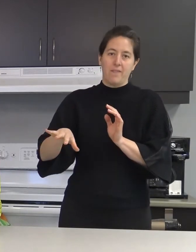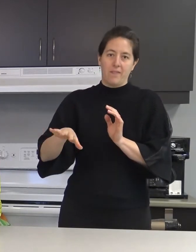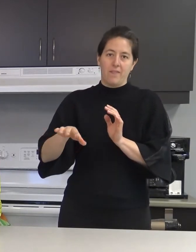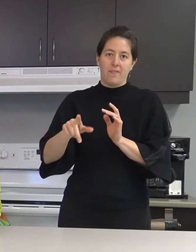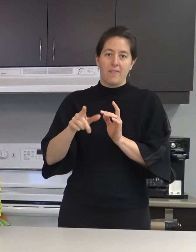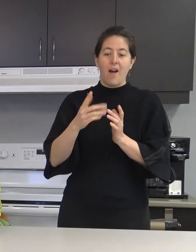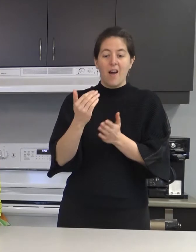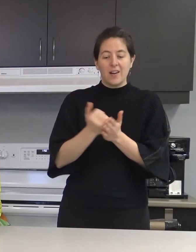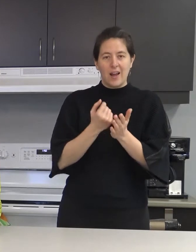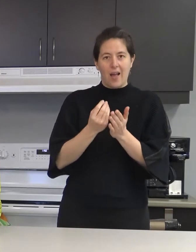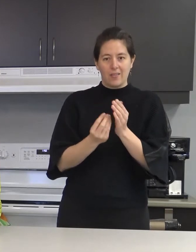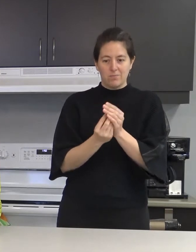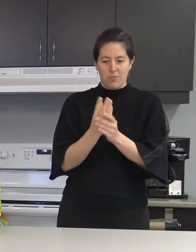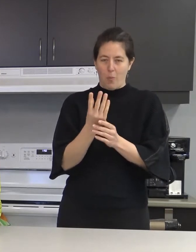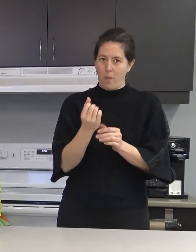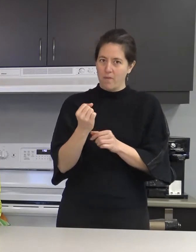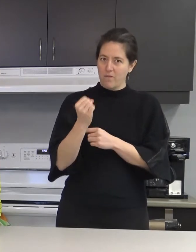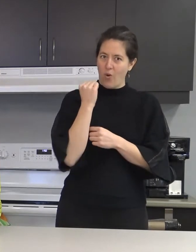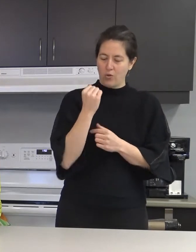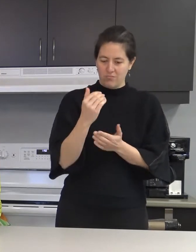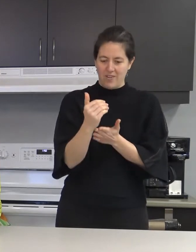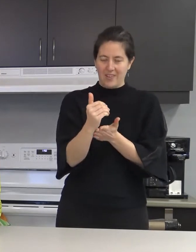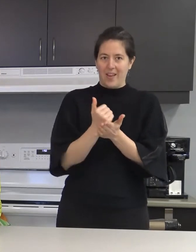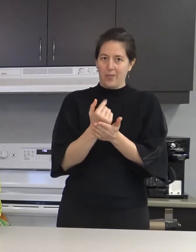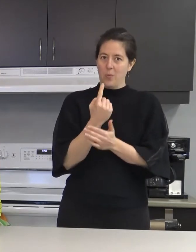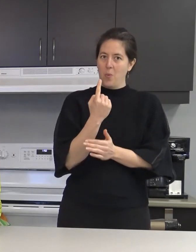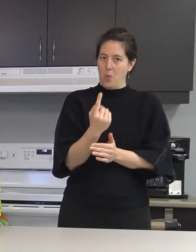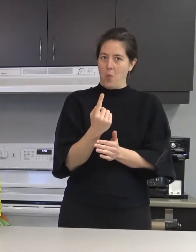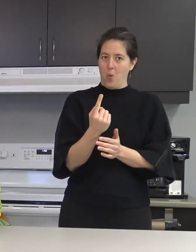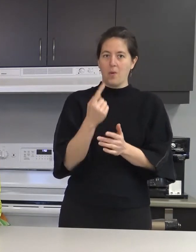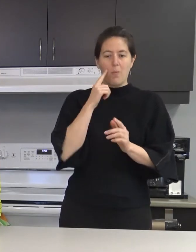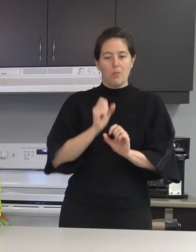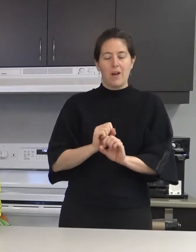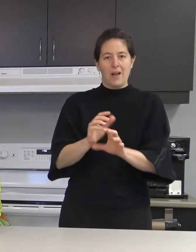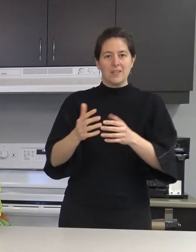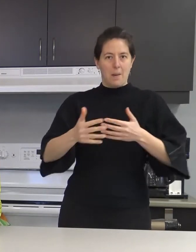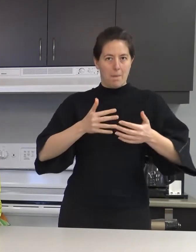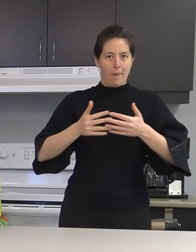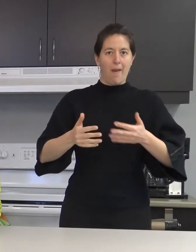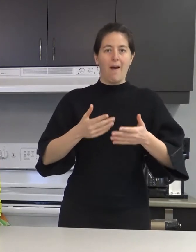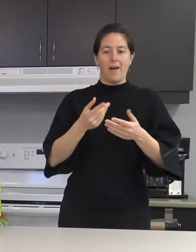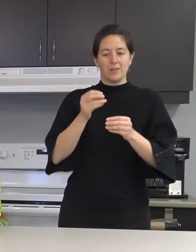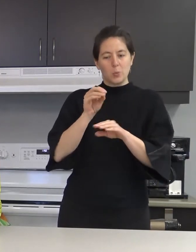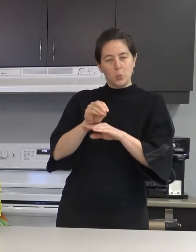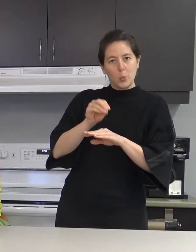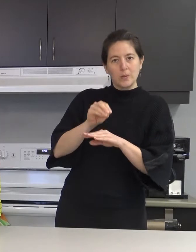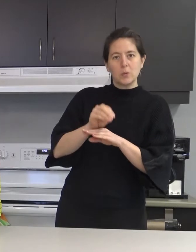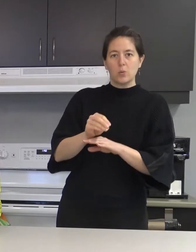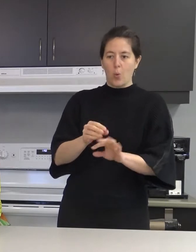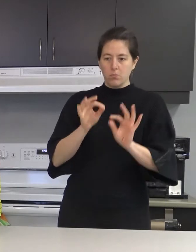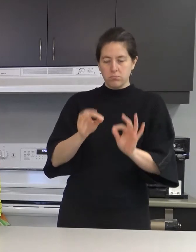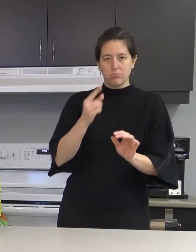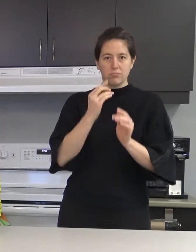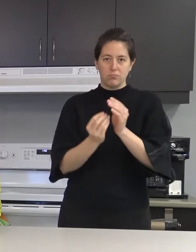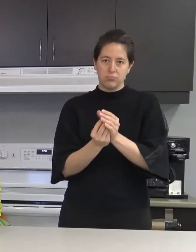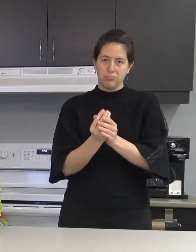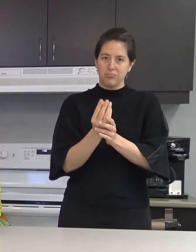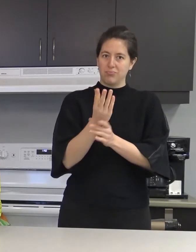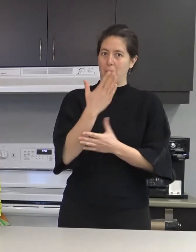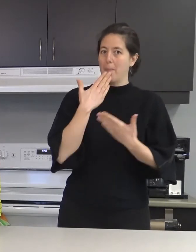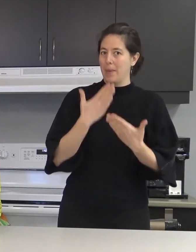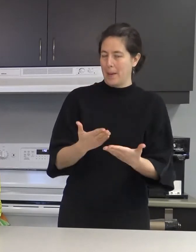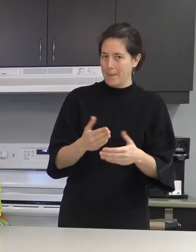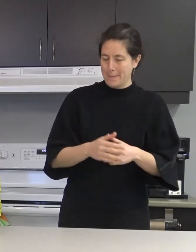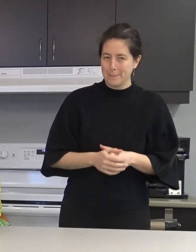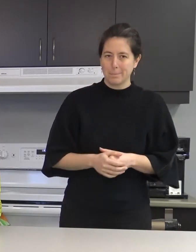la plus forte, puis laisser le plus de place puis le plus de nutriments dans le sol pour qu'elle grandisse bien. Alors, pour